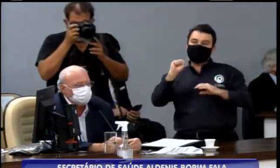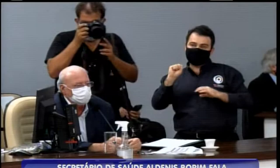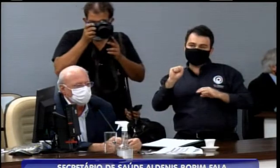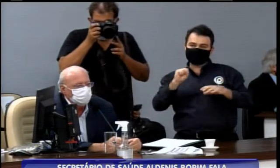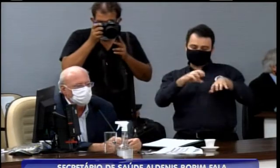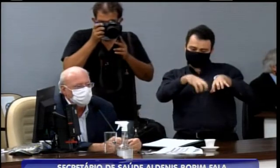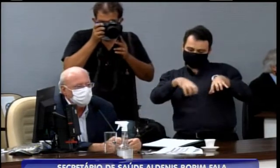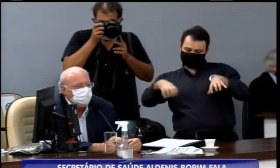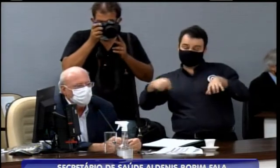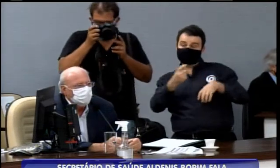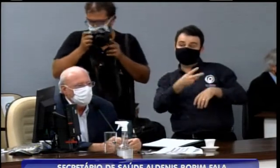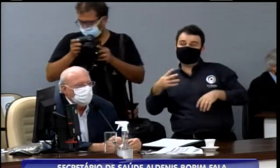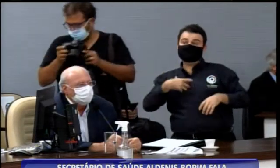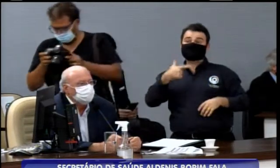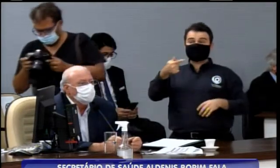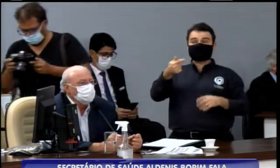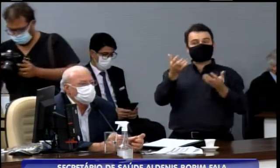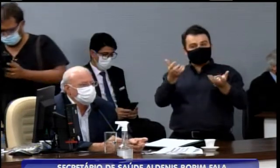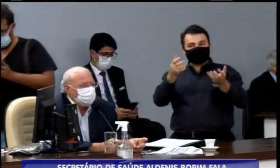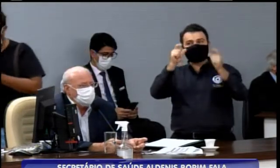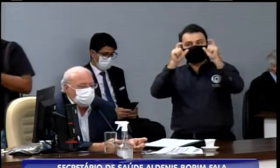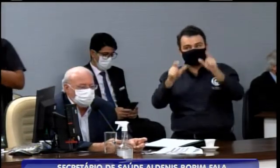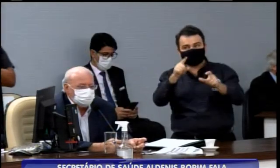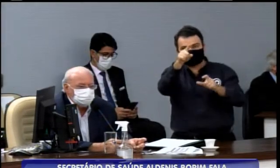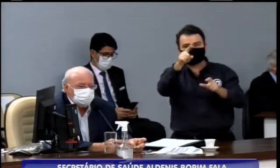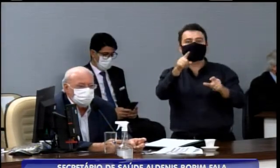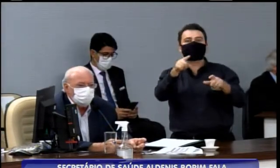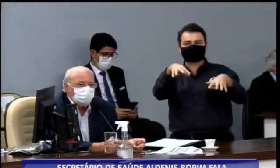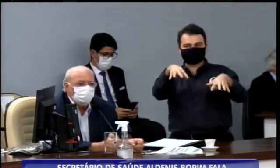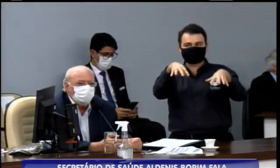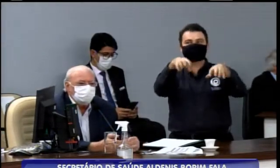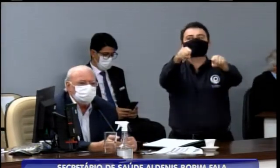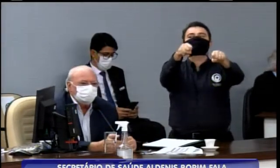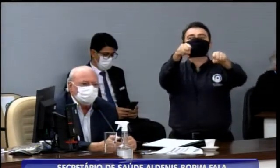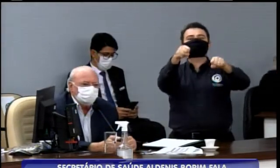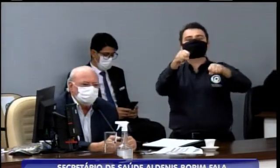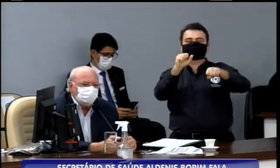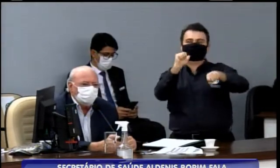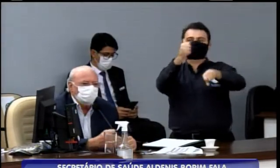do certame. 2 delas